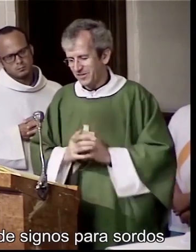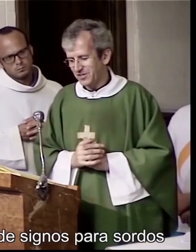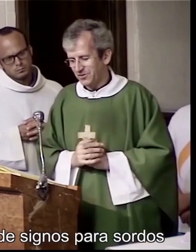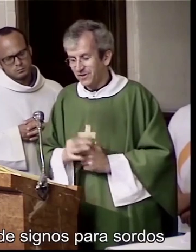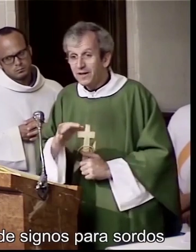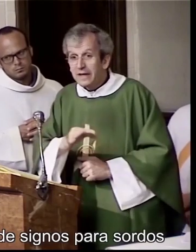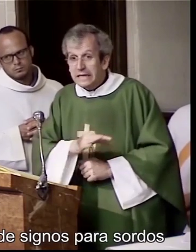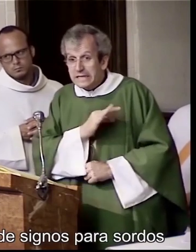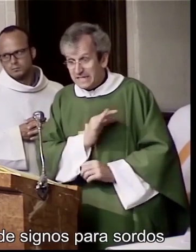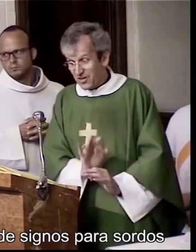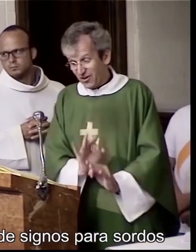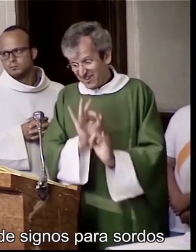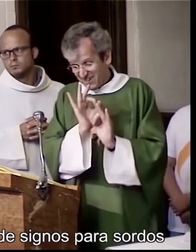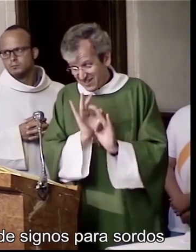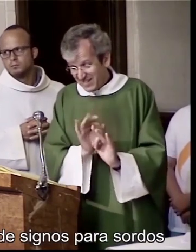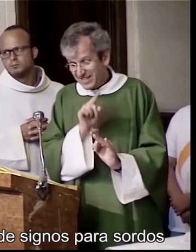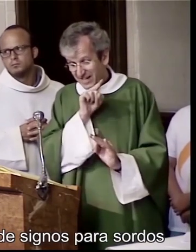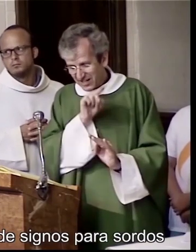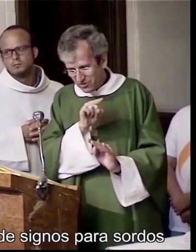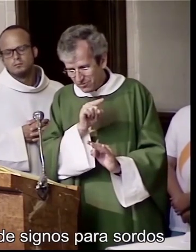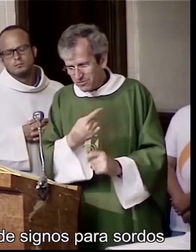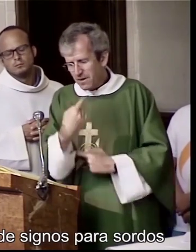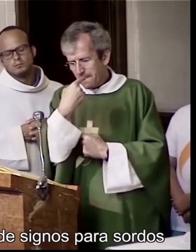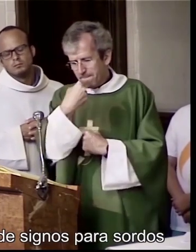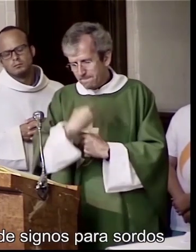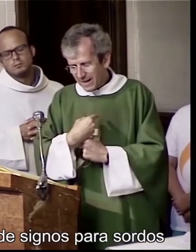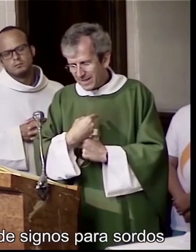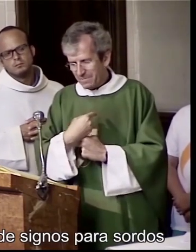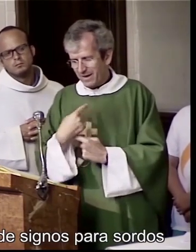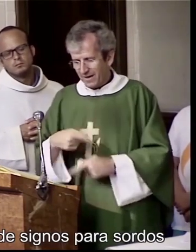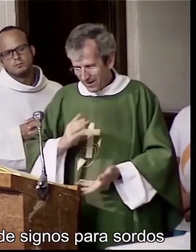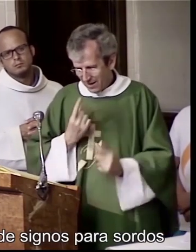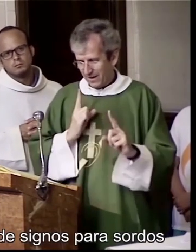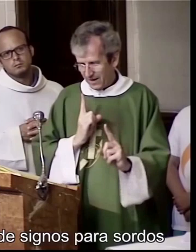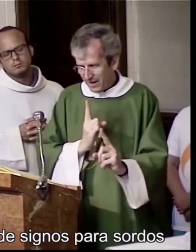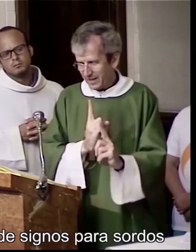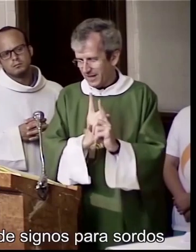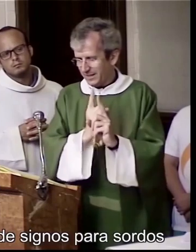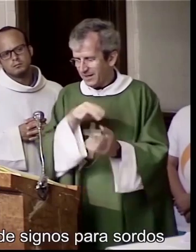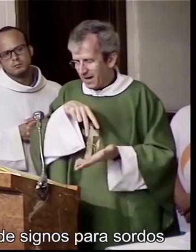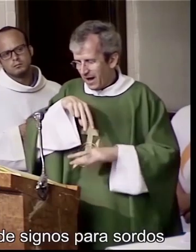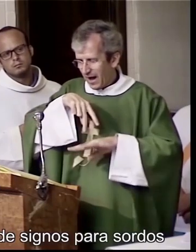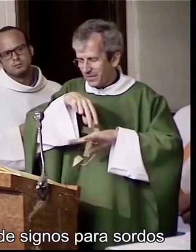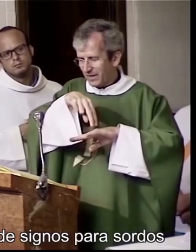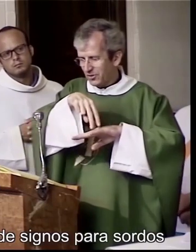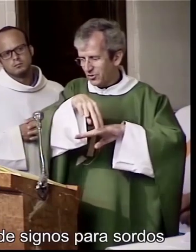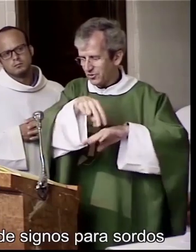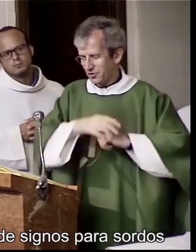contestó: «Señor, si eres tú, mándame ir hacia ti andando sobre el